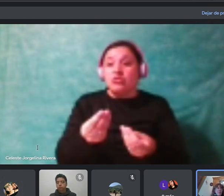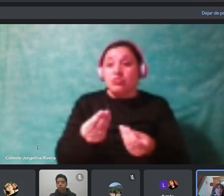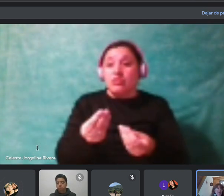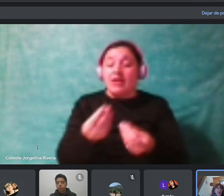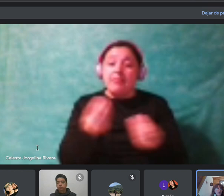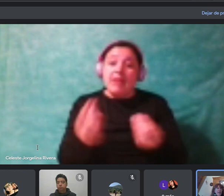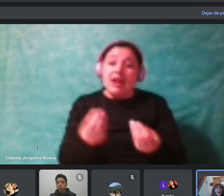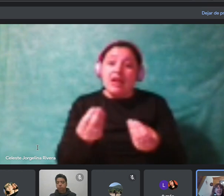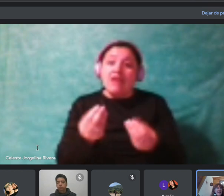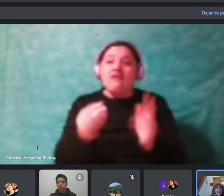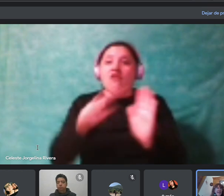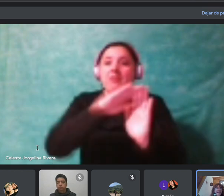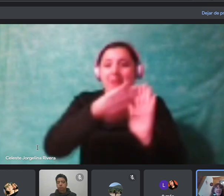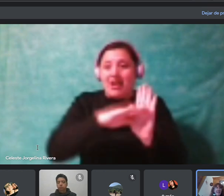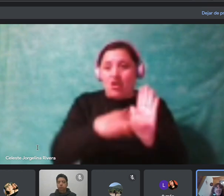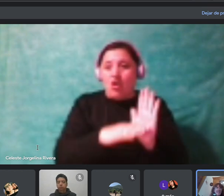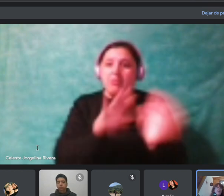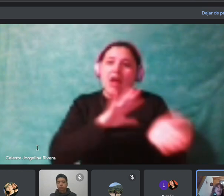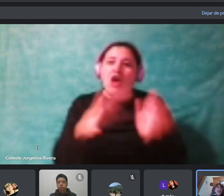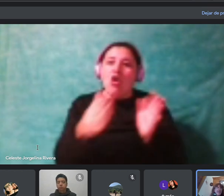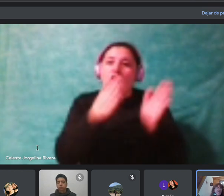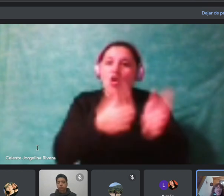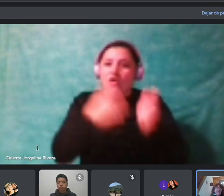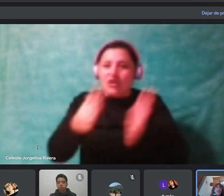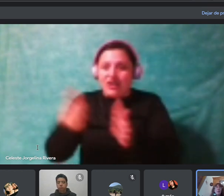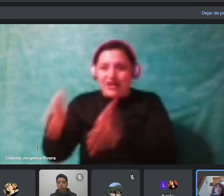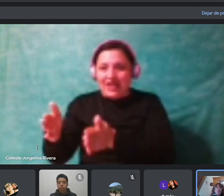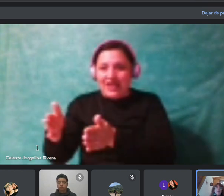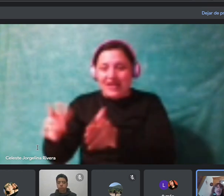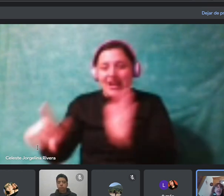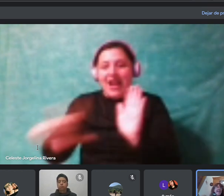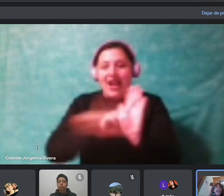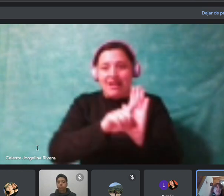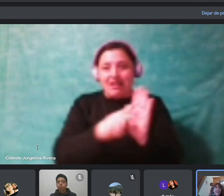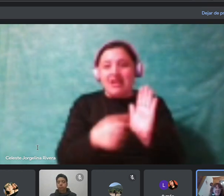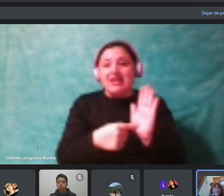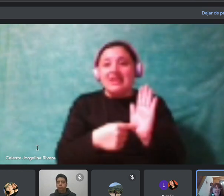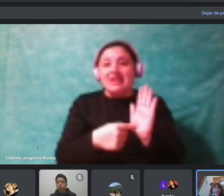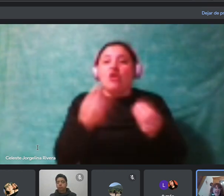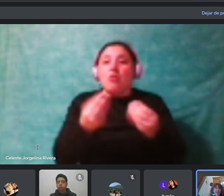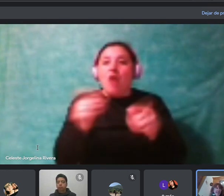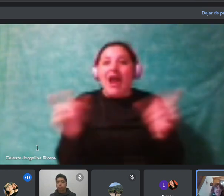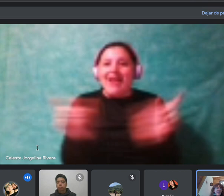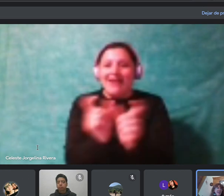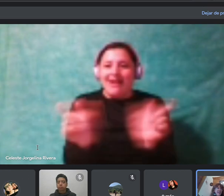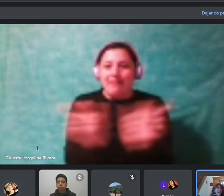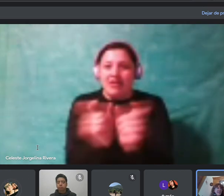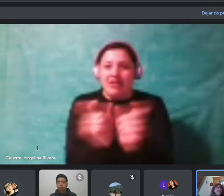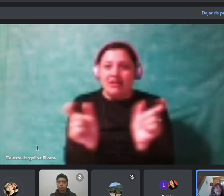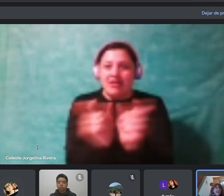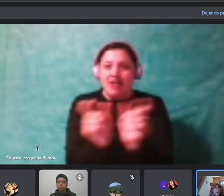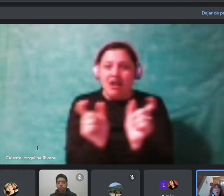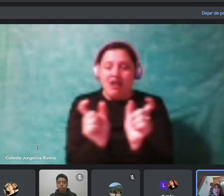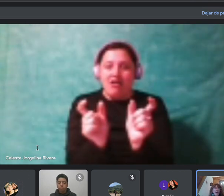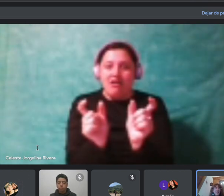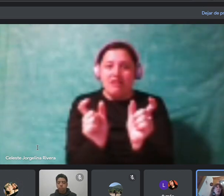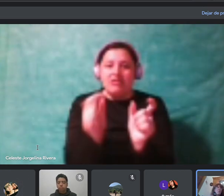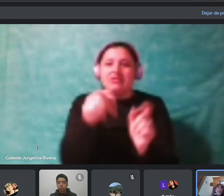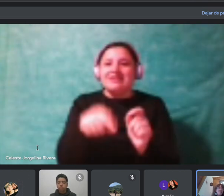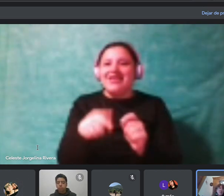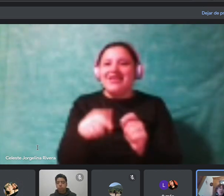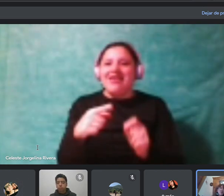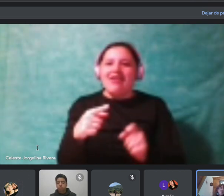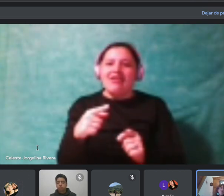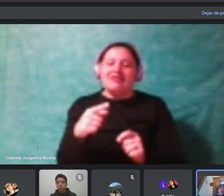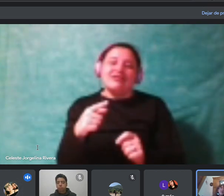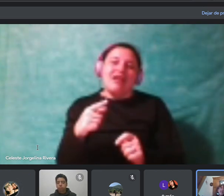norma, una regla que responde a la gramática de esa lengua en